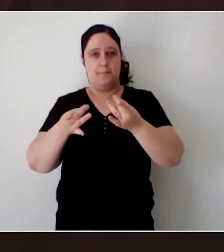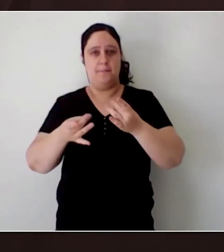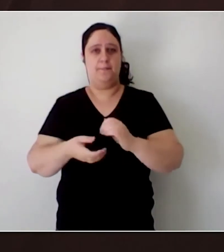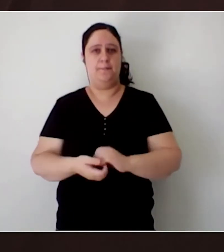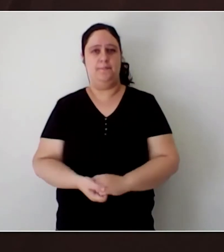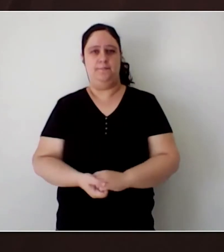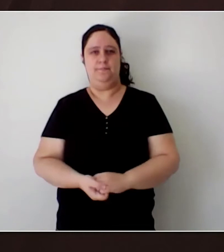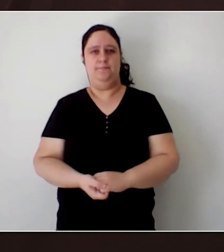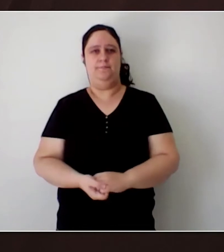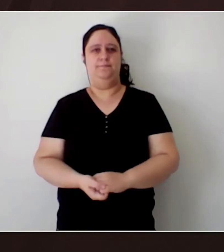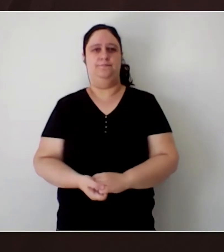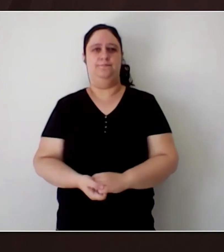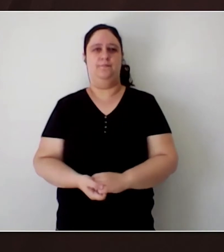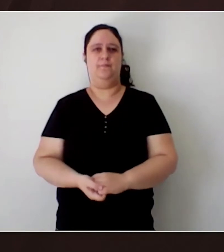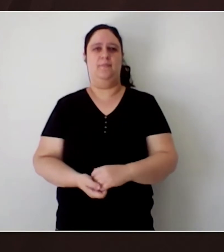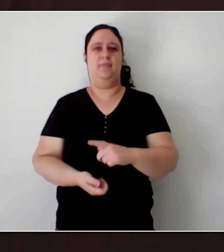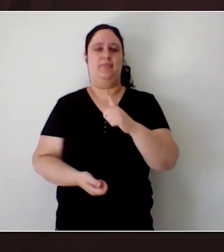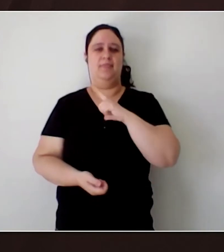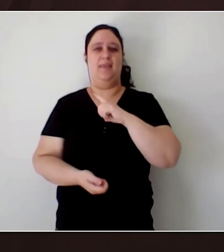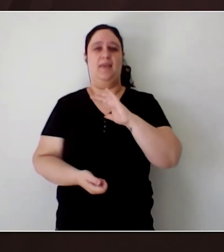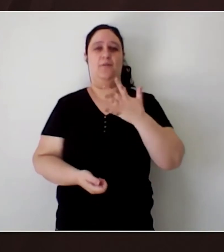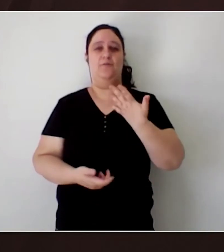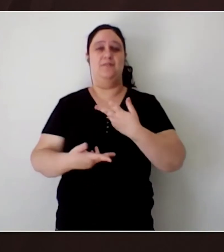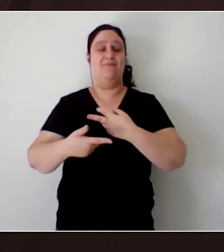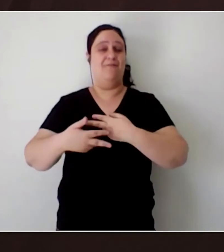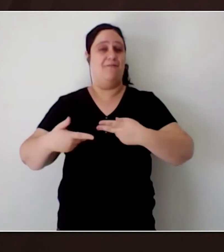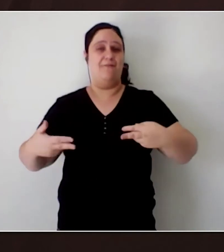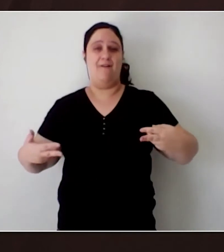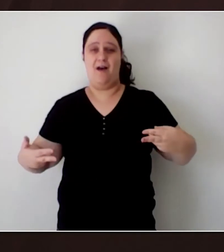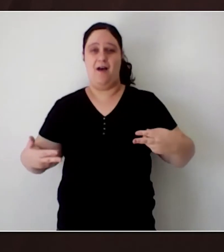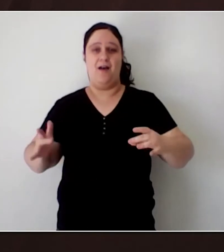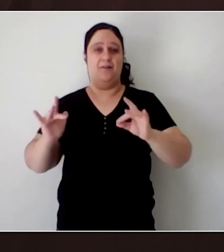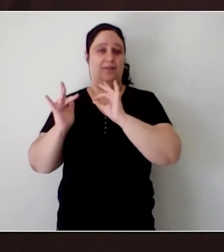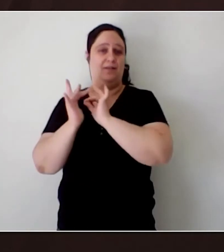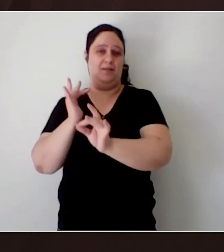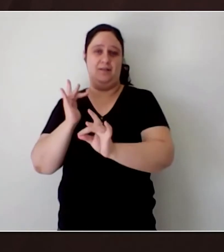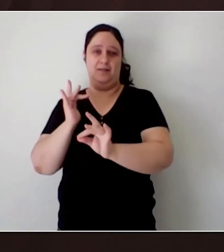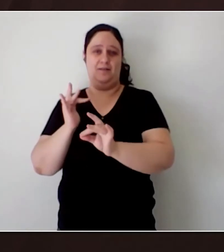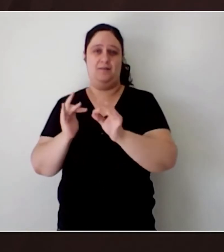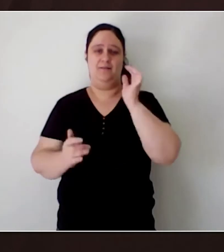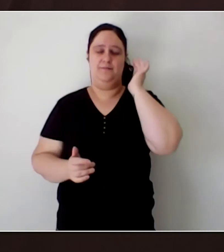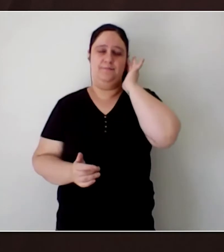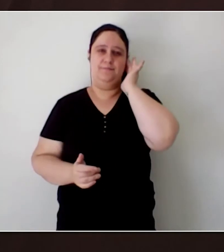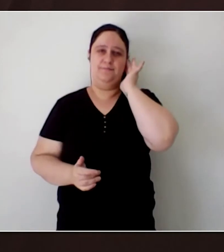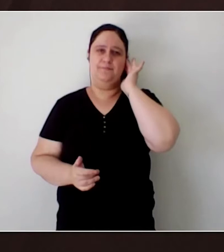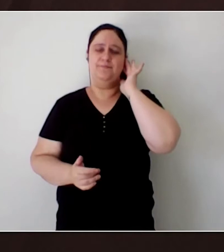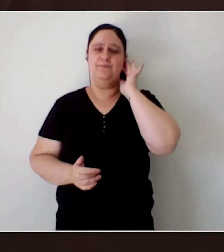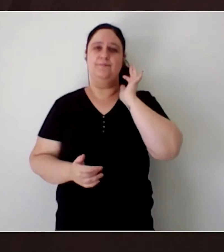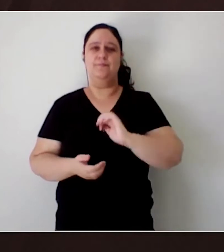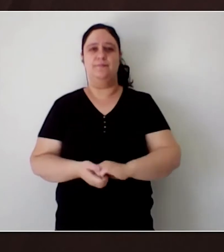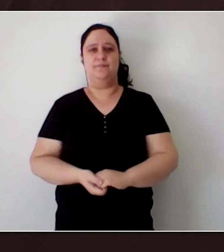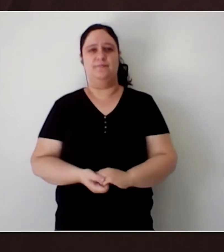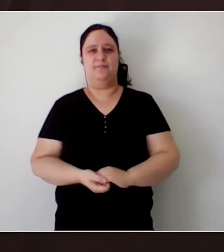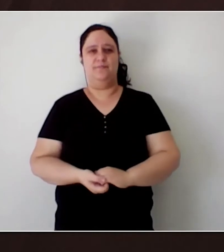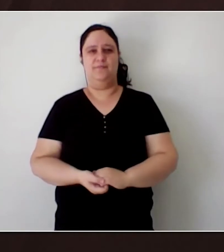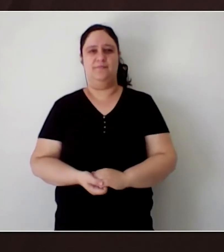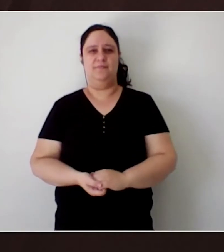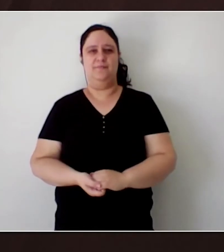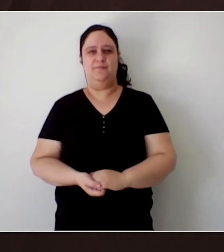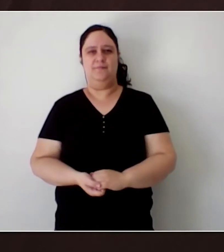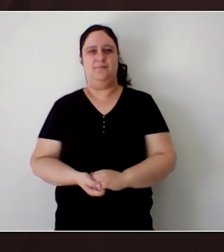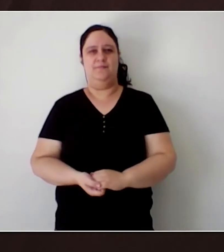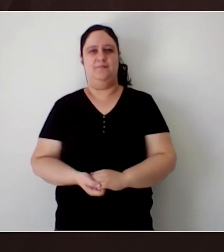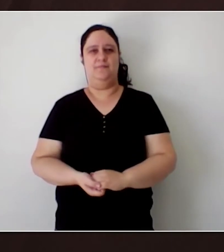Muitos anticristos têm surgido, pelo que conhecemos que é a última hora. Eles, presta atenção, eles saíram de